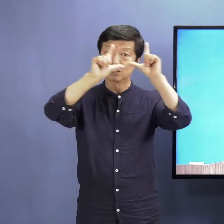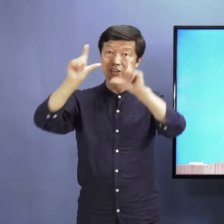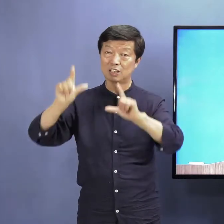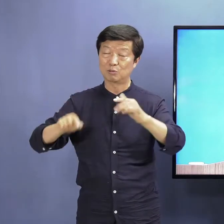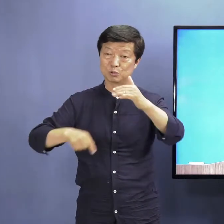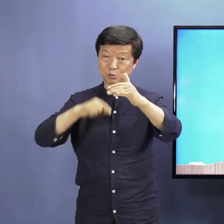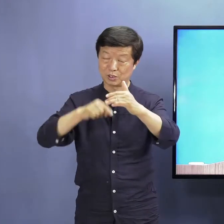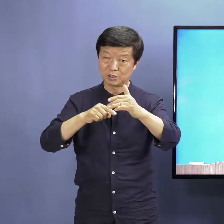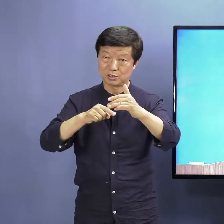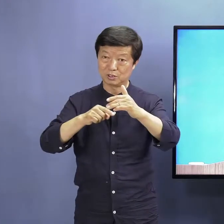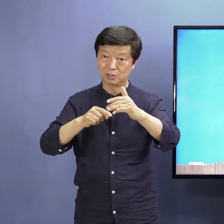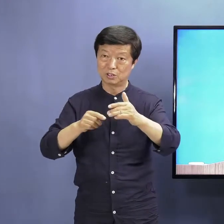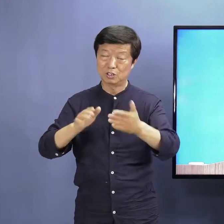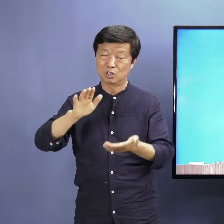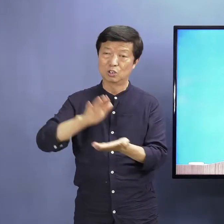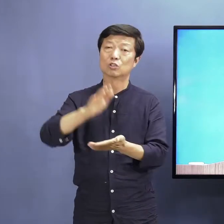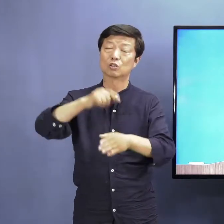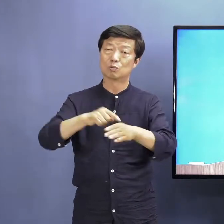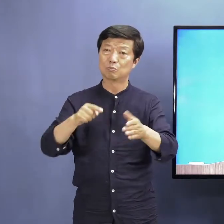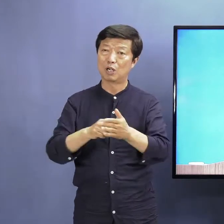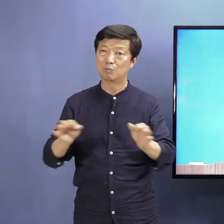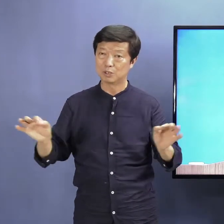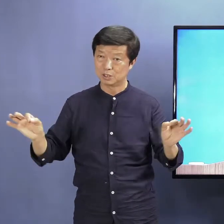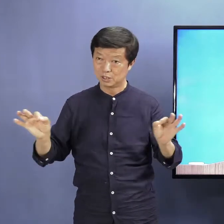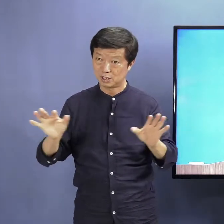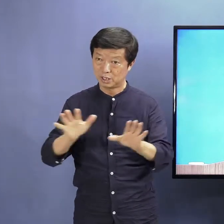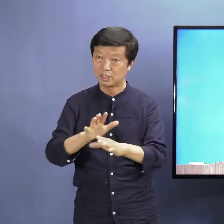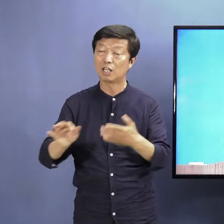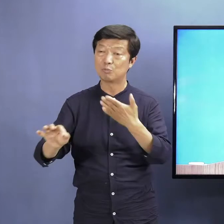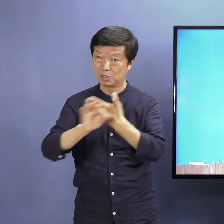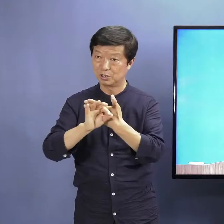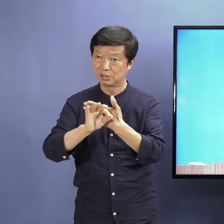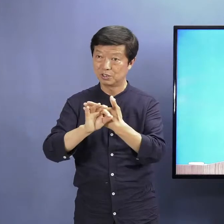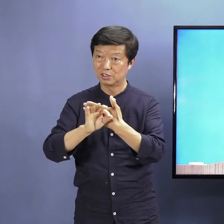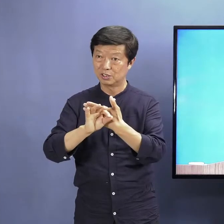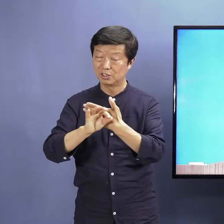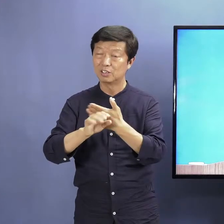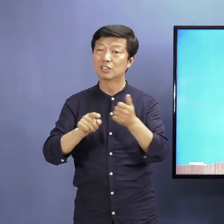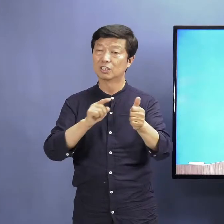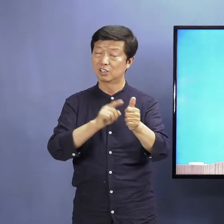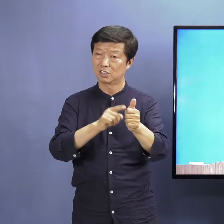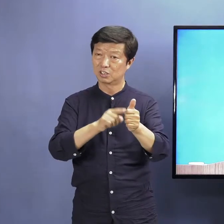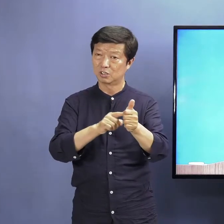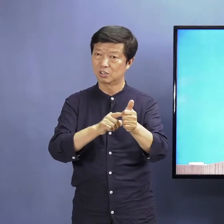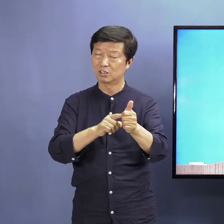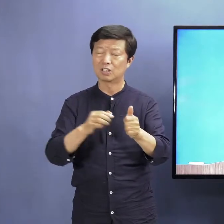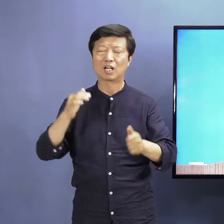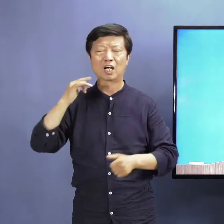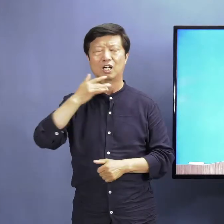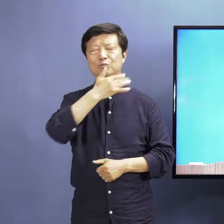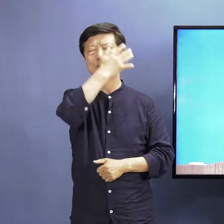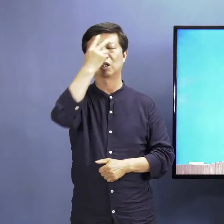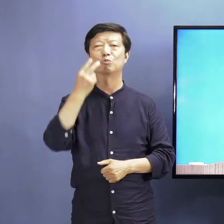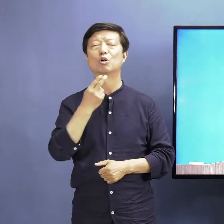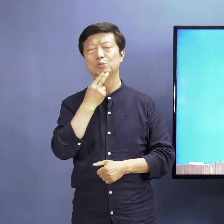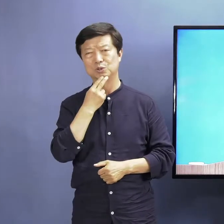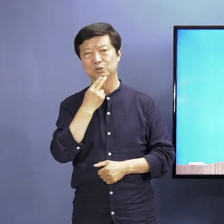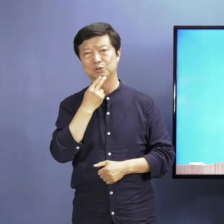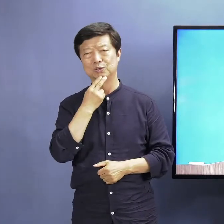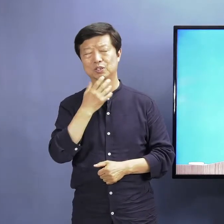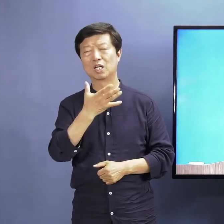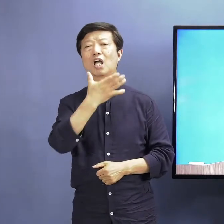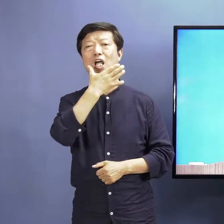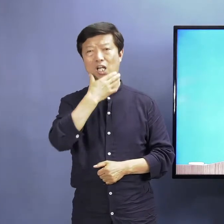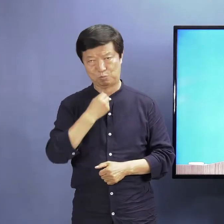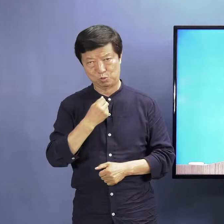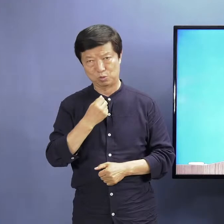열정이 사라지면, 그 마음의 열정이 사라지면요, 어떤 경우에도 아름답지 않고 행복하지도